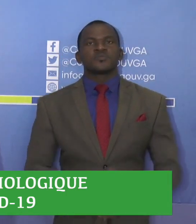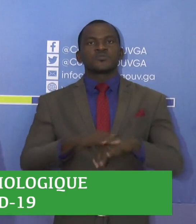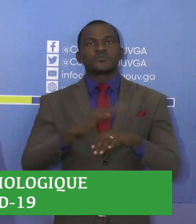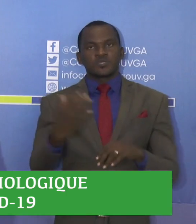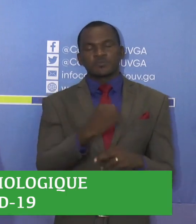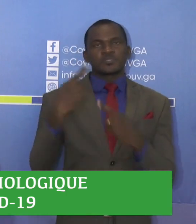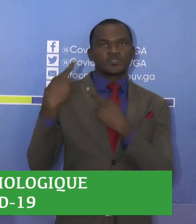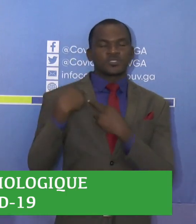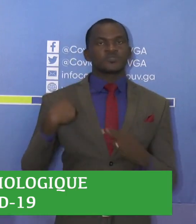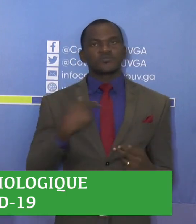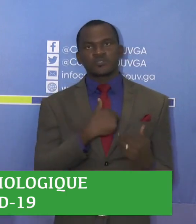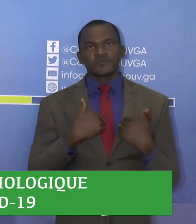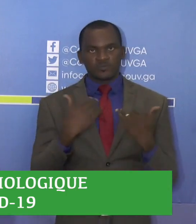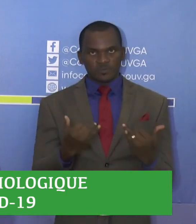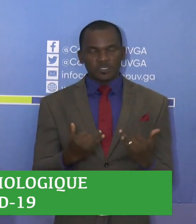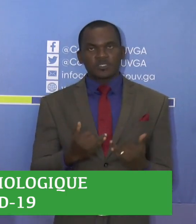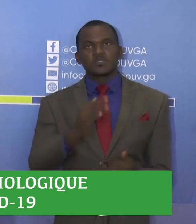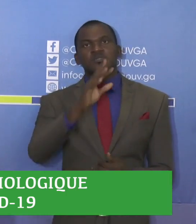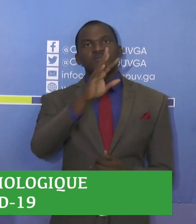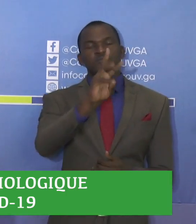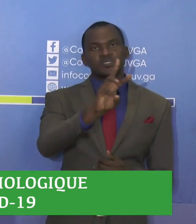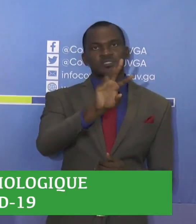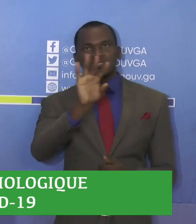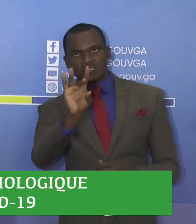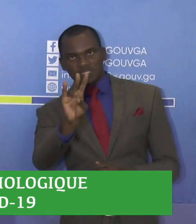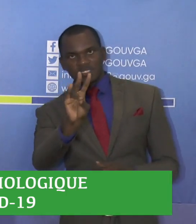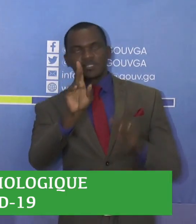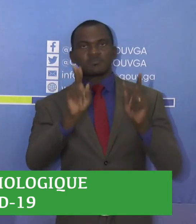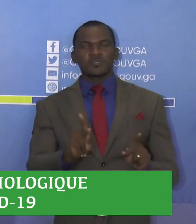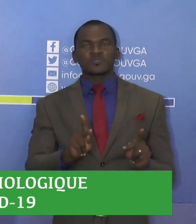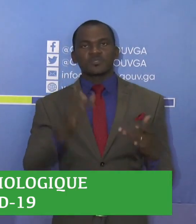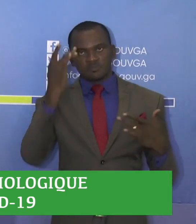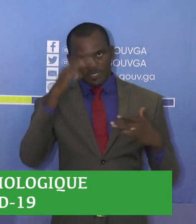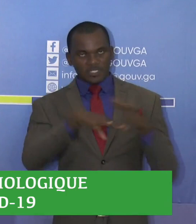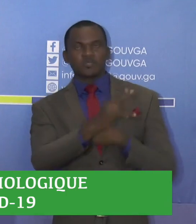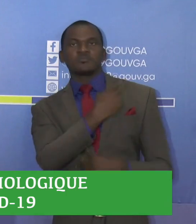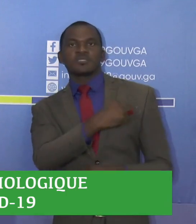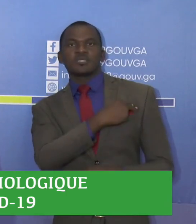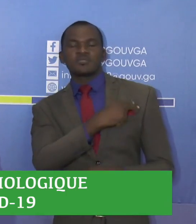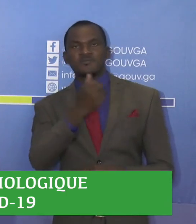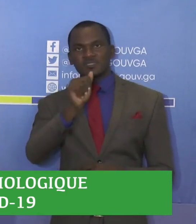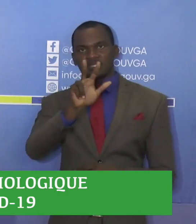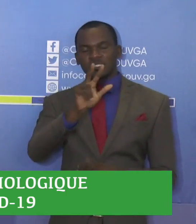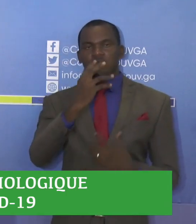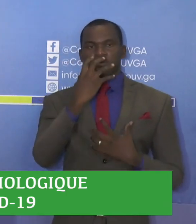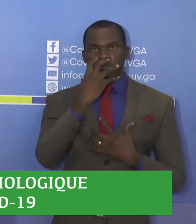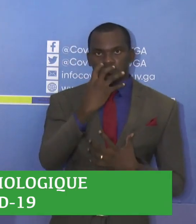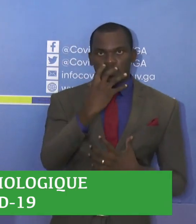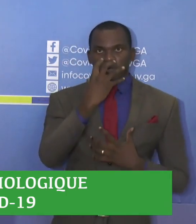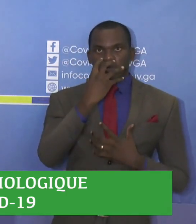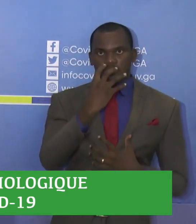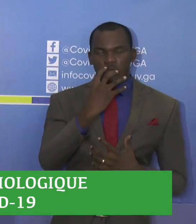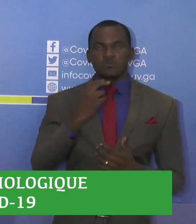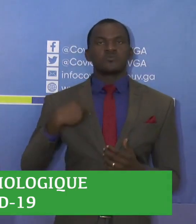la prise en charge, nous avons actuellement 67 personnes hospitalisées, dont 13 en réanimation. Nous